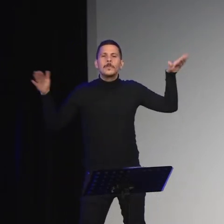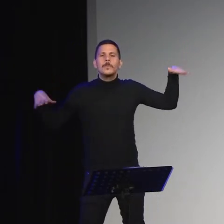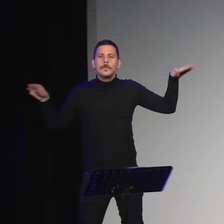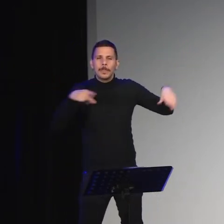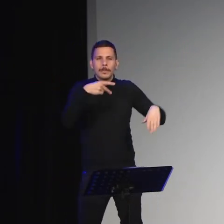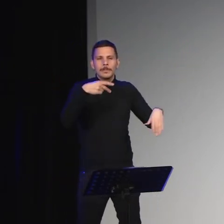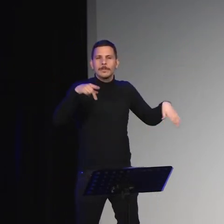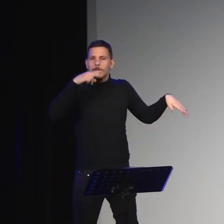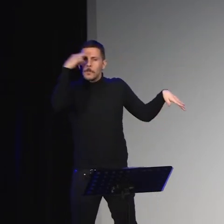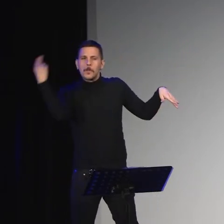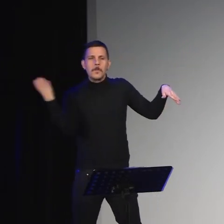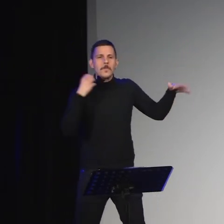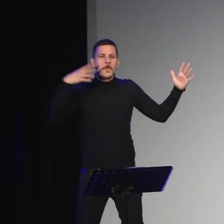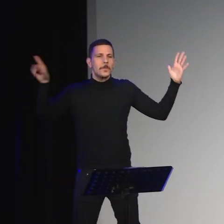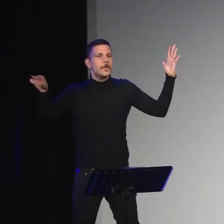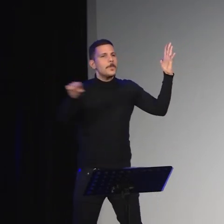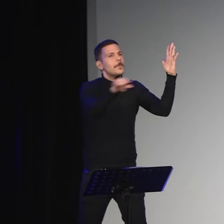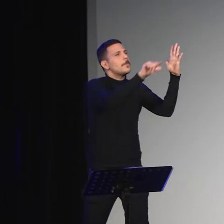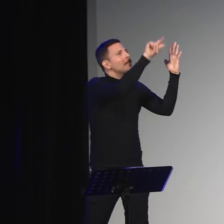balance. »